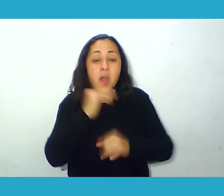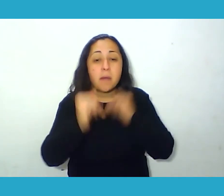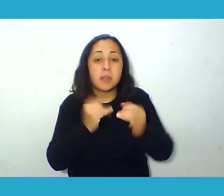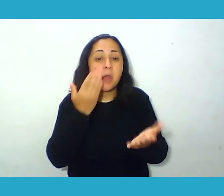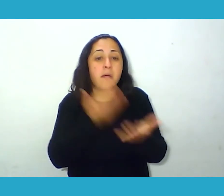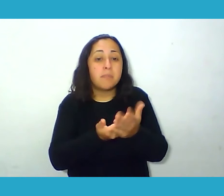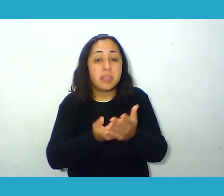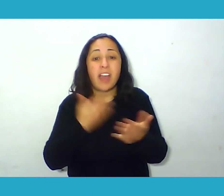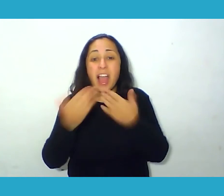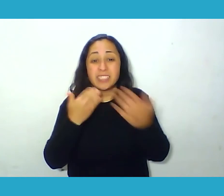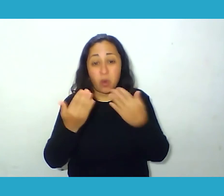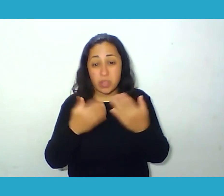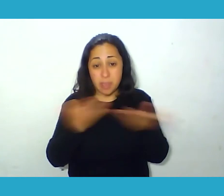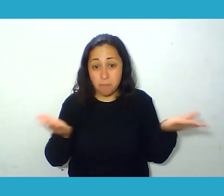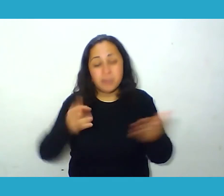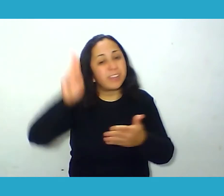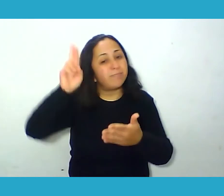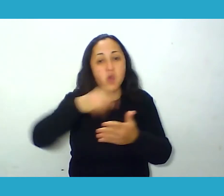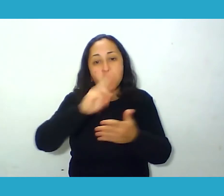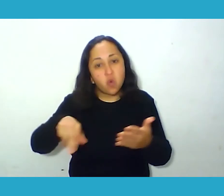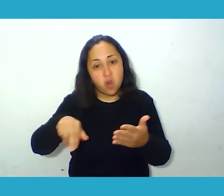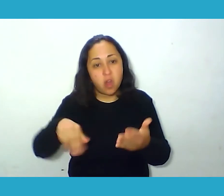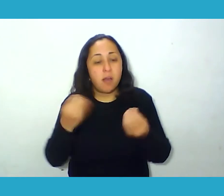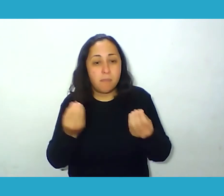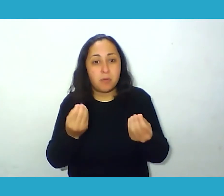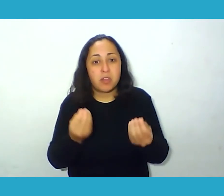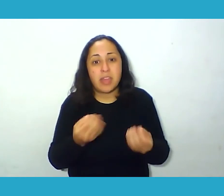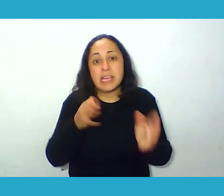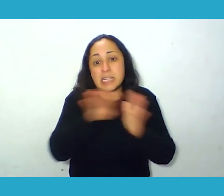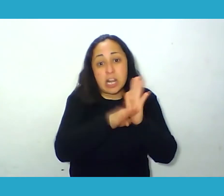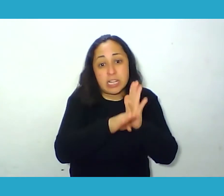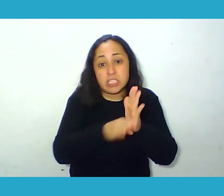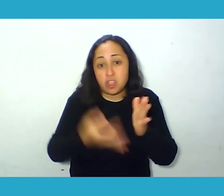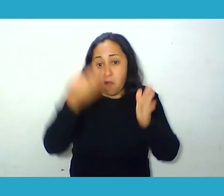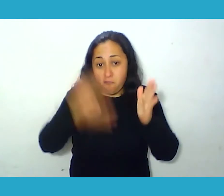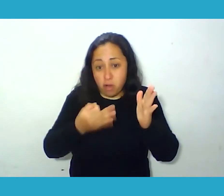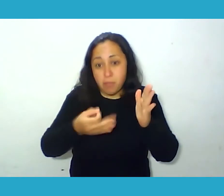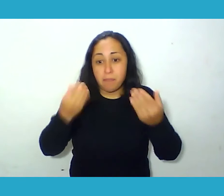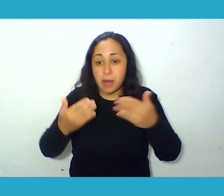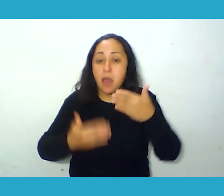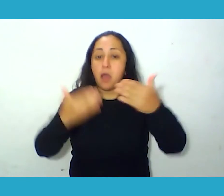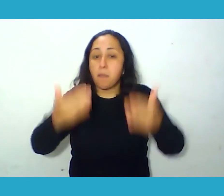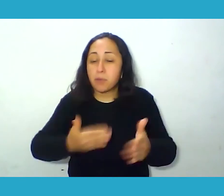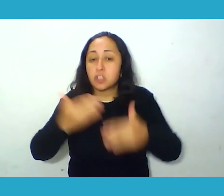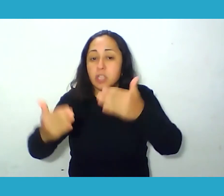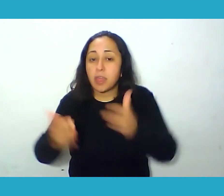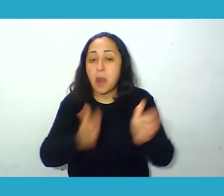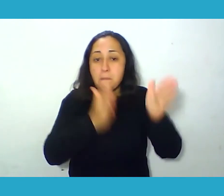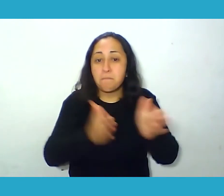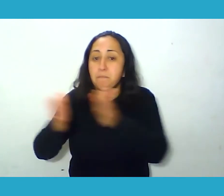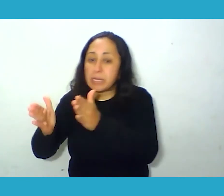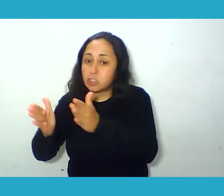explica, se solicita la nulidad de esta audiencia pública como requisito formal para proceder de las siguientes, paso por el